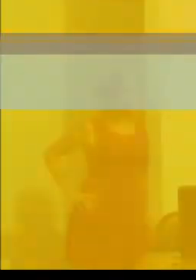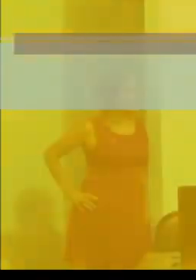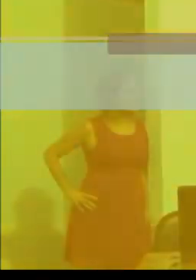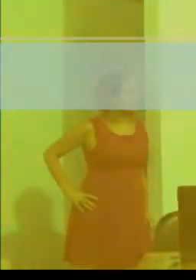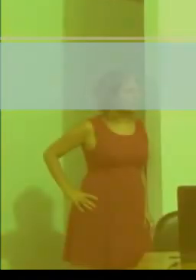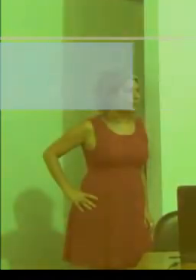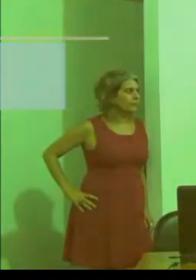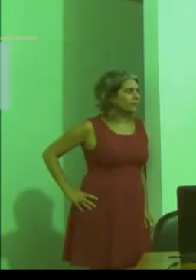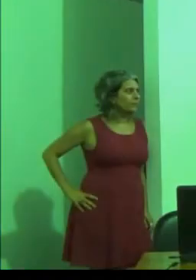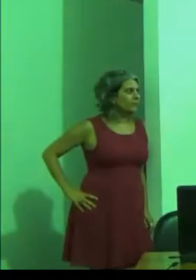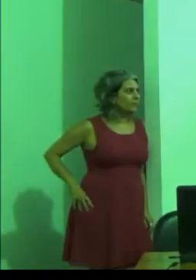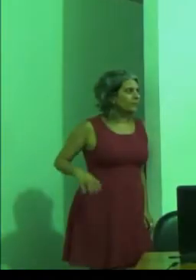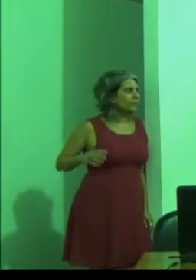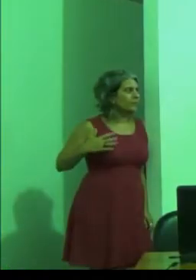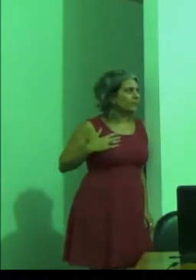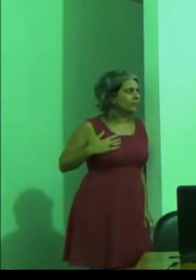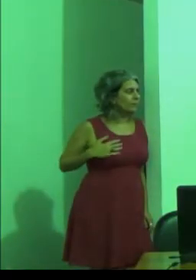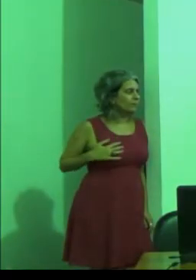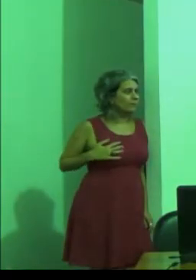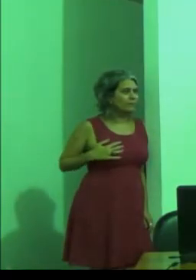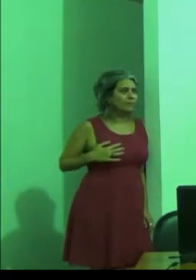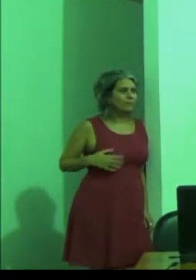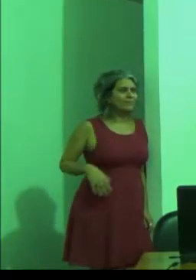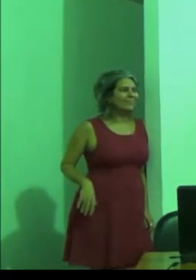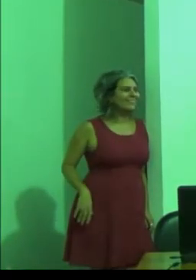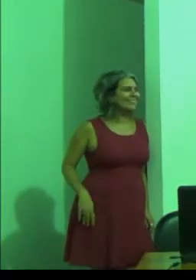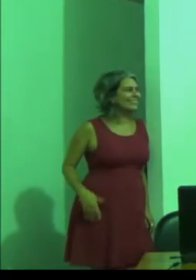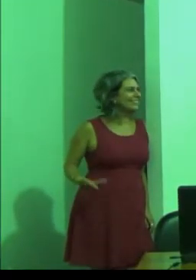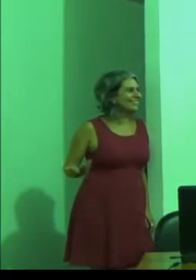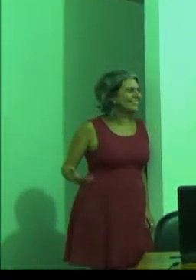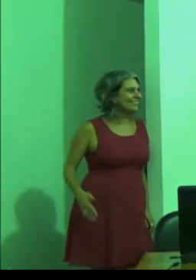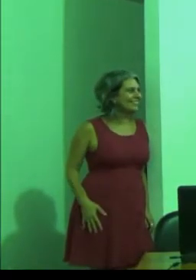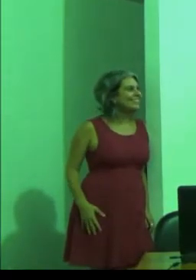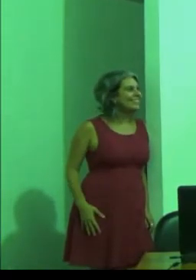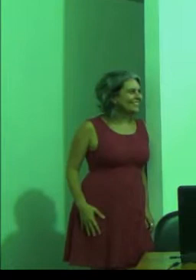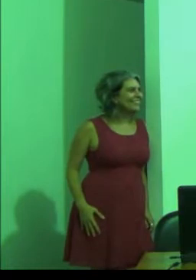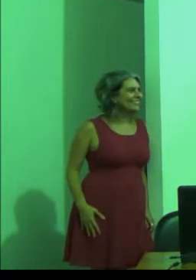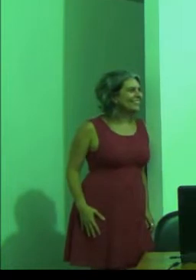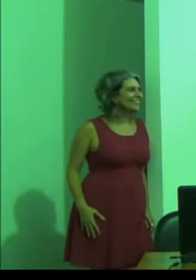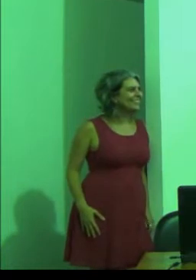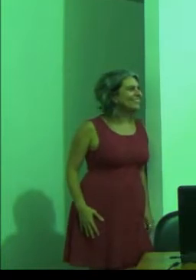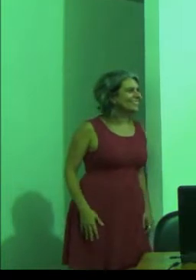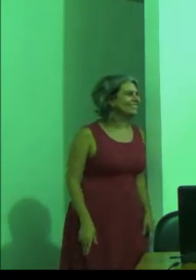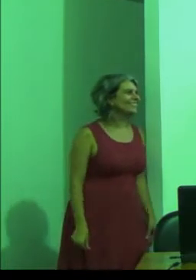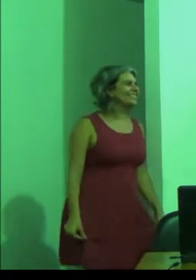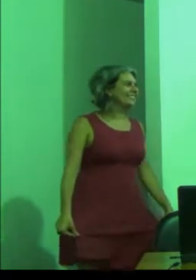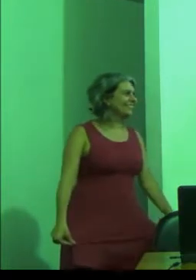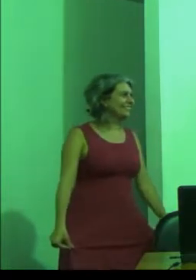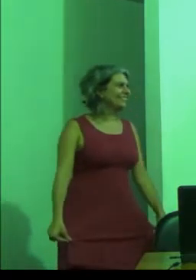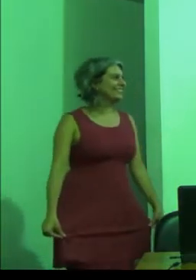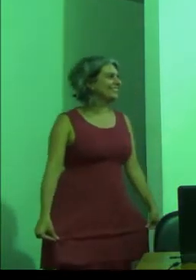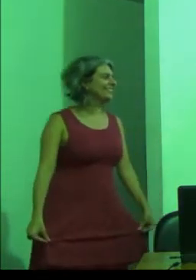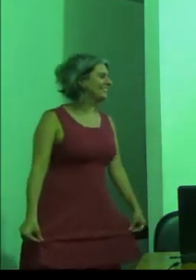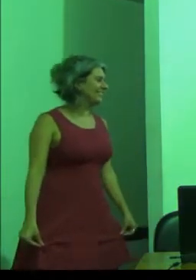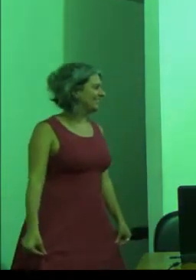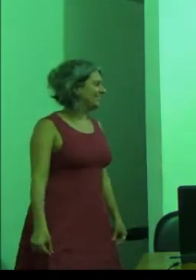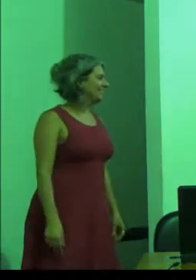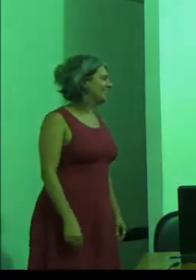Luciana Salazar, professora da UFSCar, ela vai abrir a nossa fala. Ana Penteado, vai seguir e eu vou terminar.